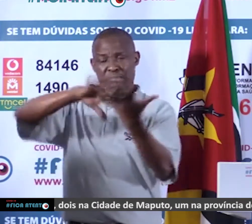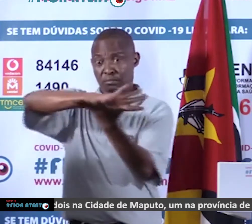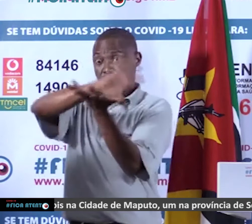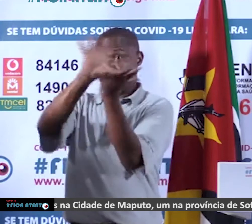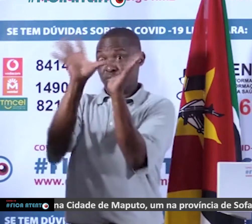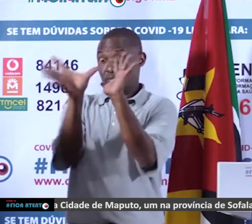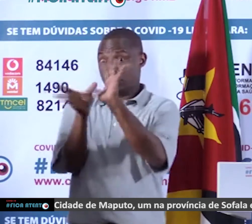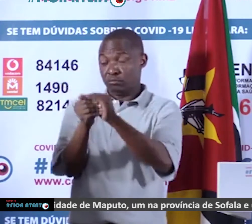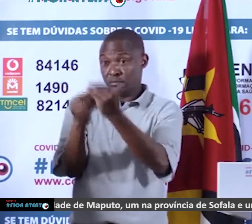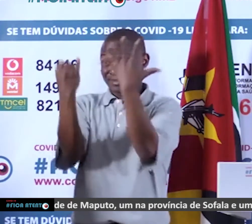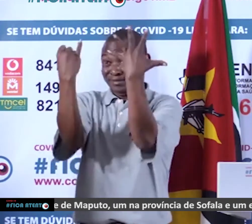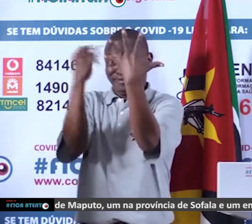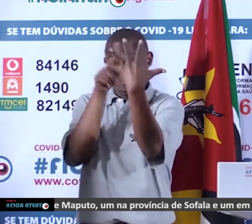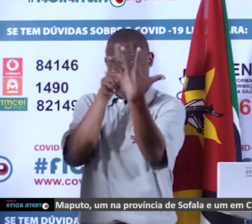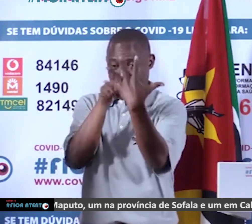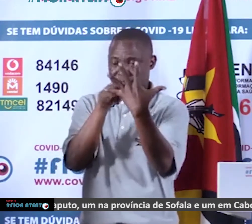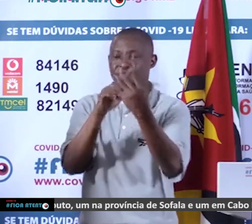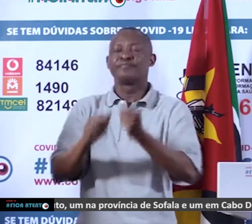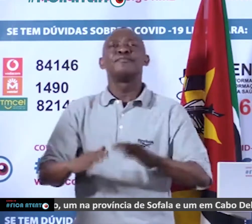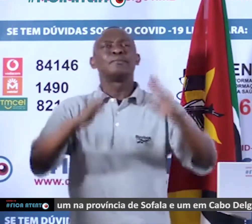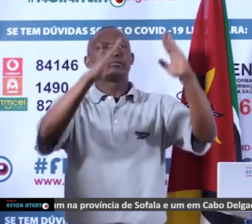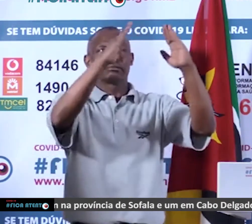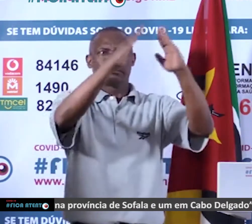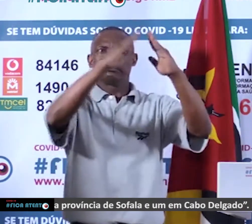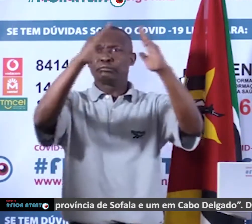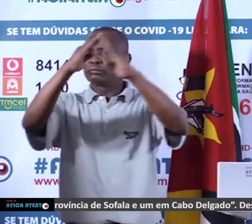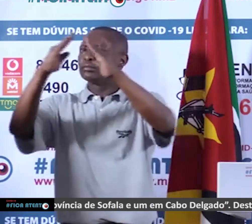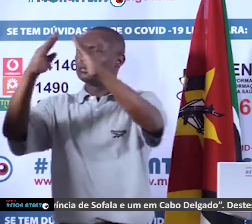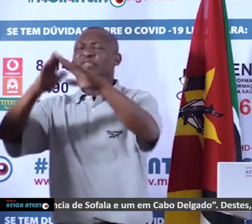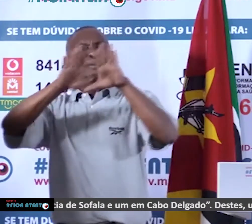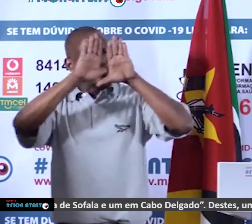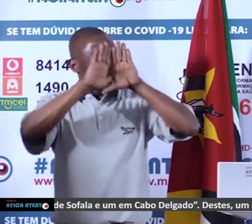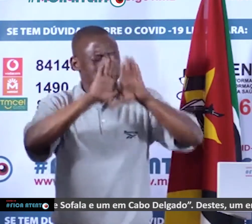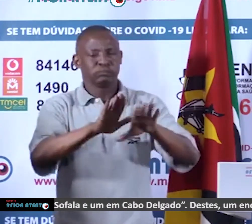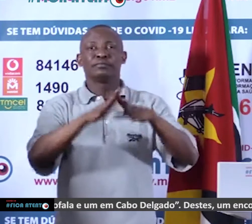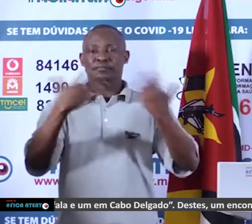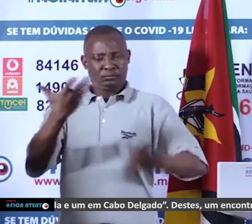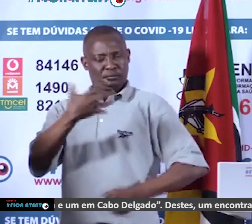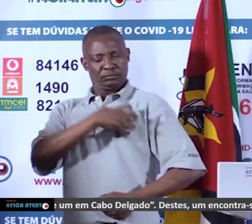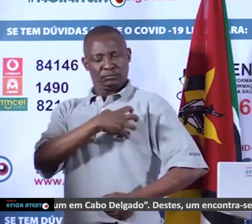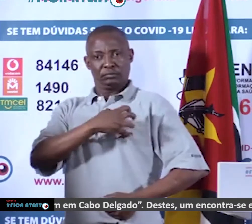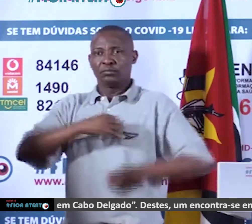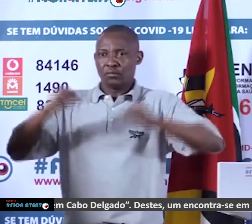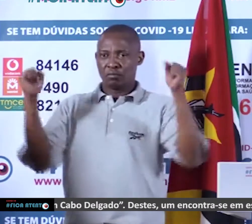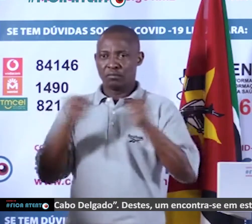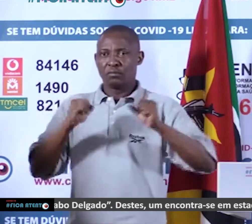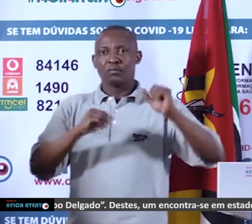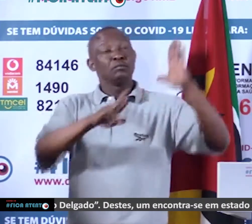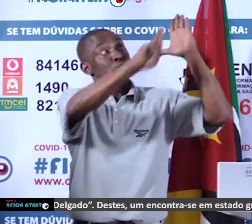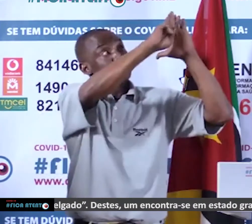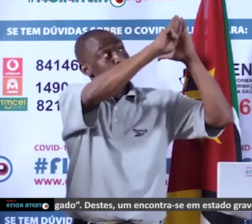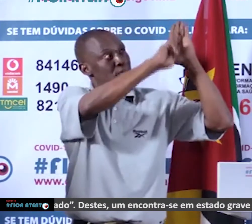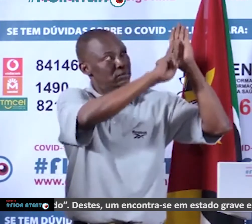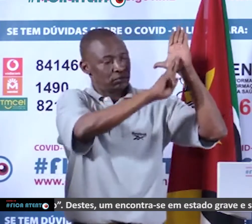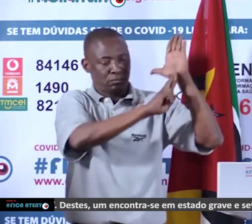hoje encontram-se em isolamento domiciliar, segundo o protocolo do Ministério da Saúde. E neste momento decorre